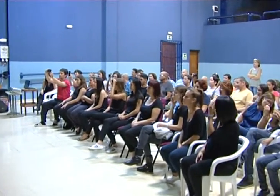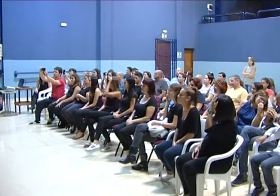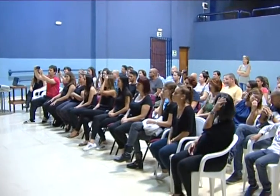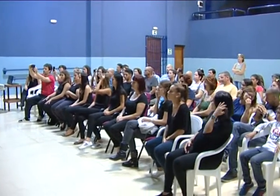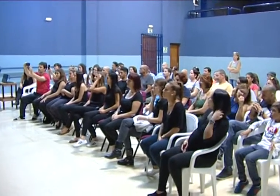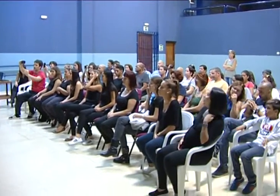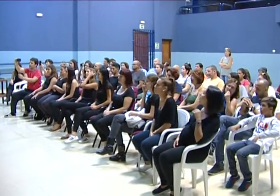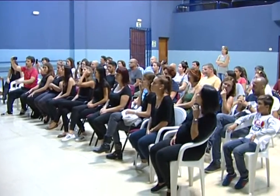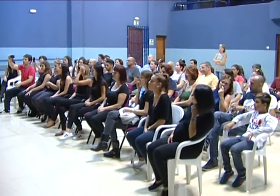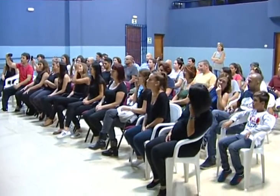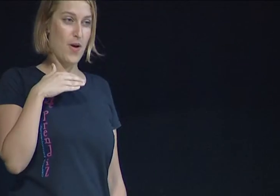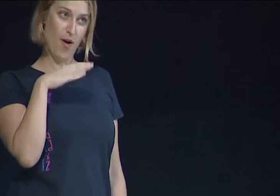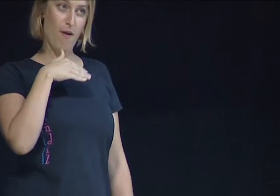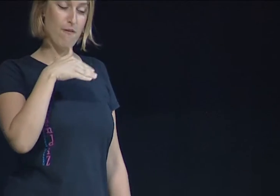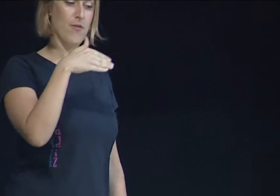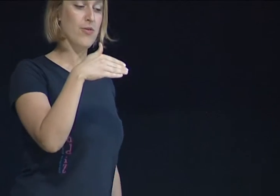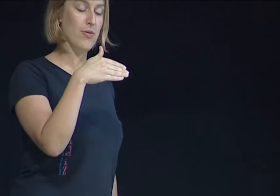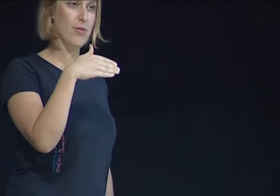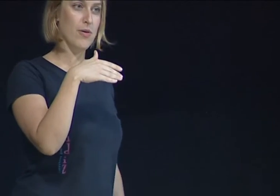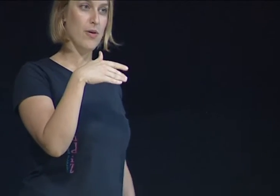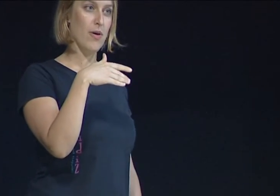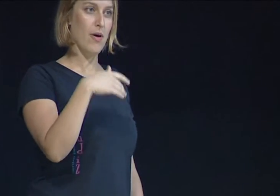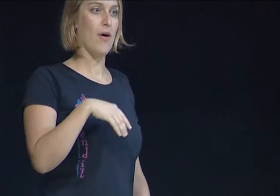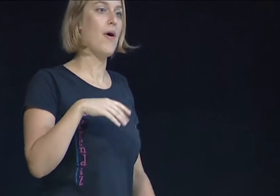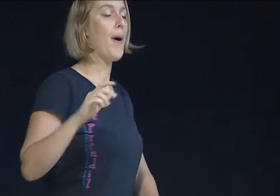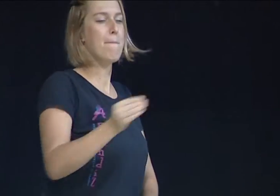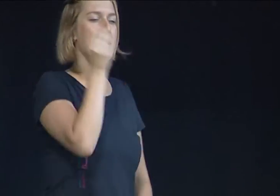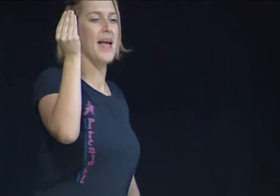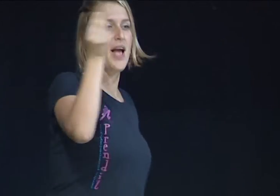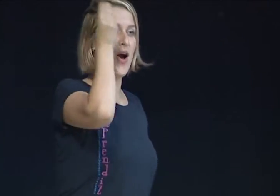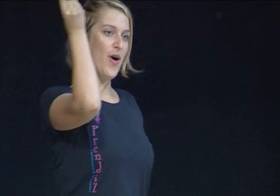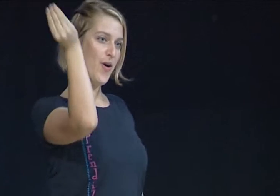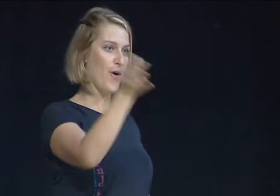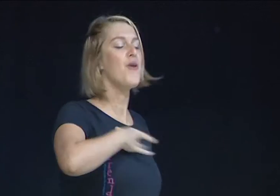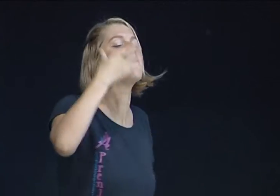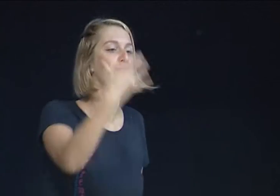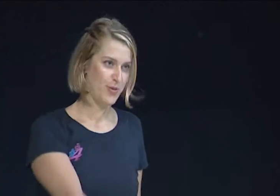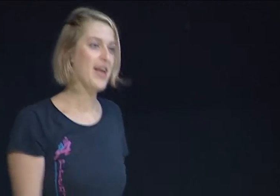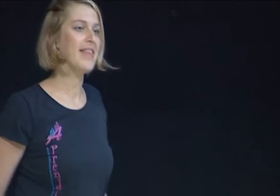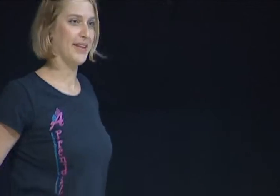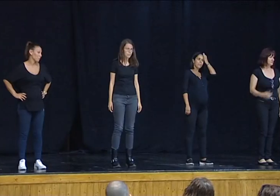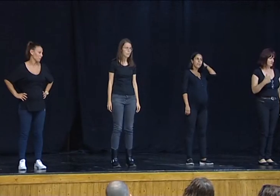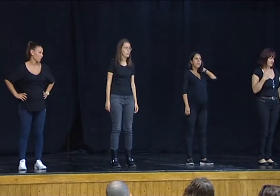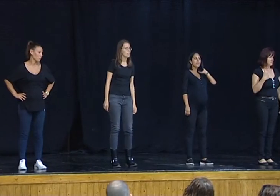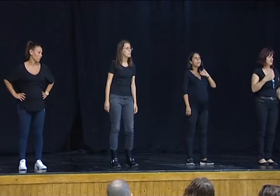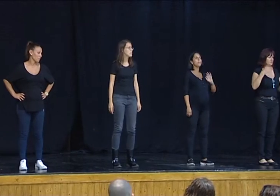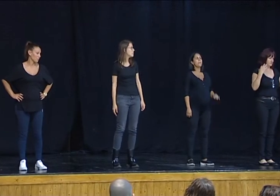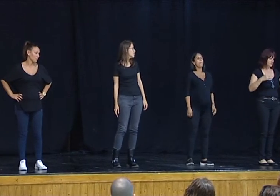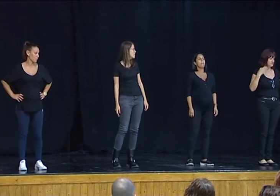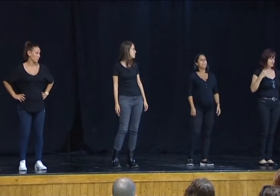se pretende mostrar el avance en el aprendizaje de las alumnas del curso de lengua de signos que impartió la monitora del Centro Psicopedagógico Aprendiz, Romina